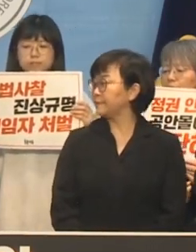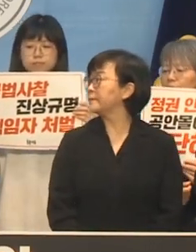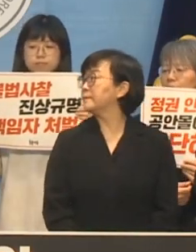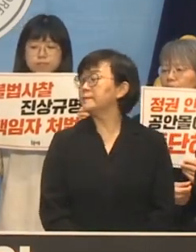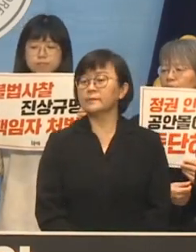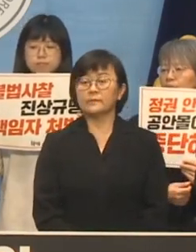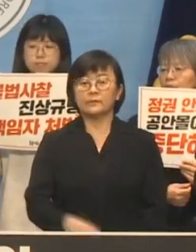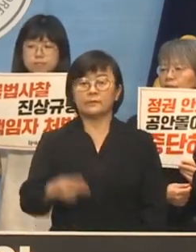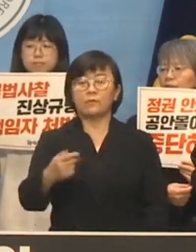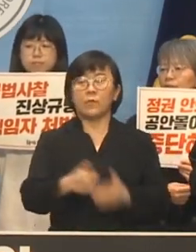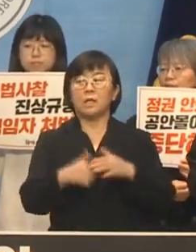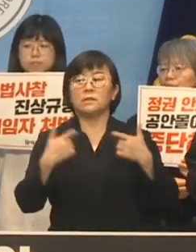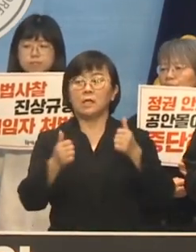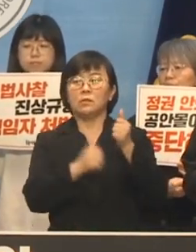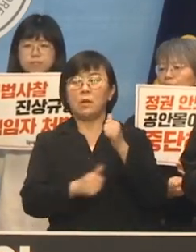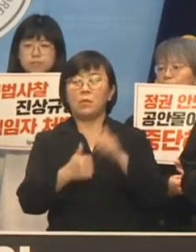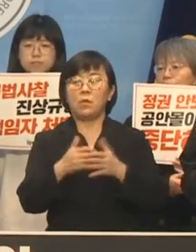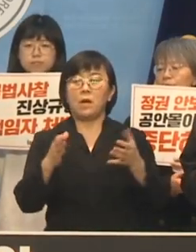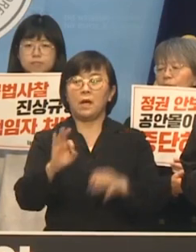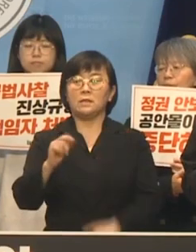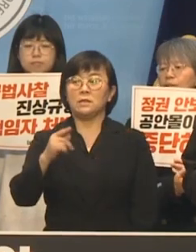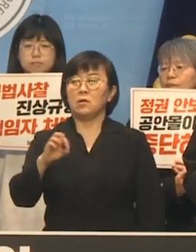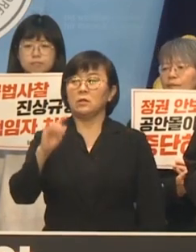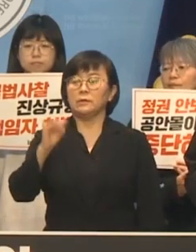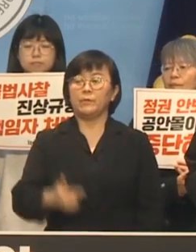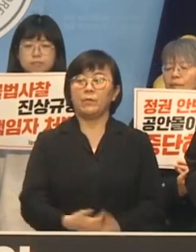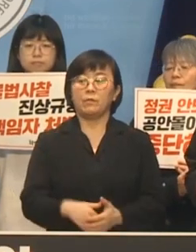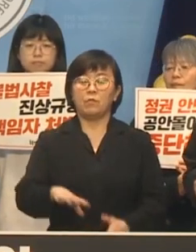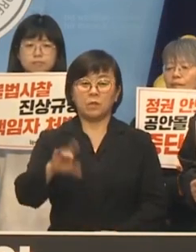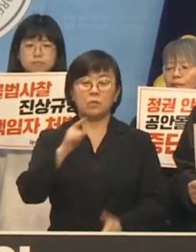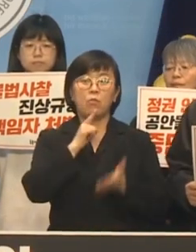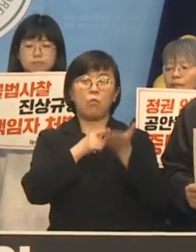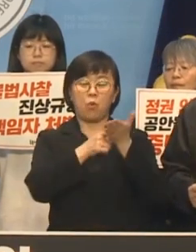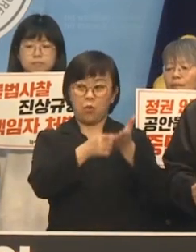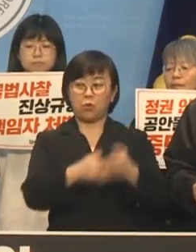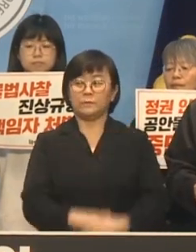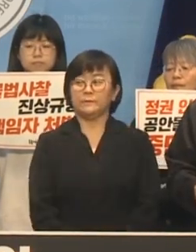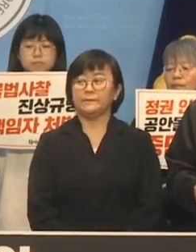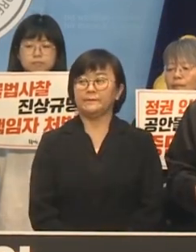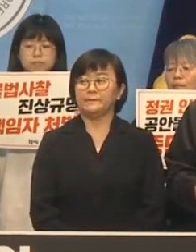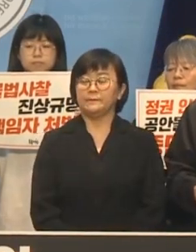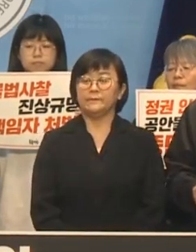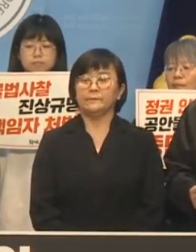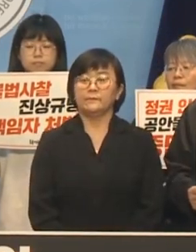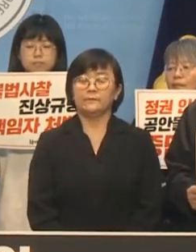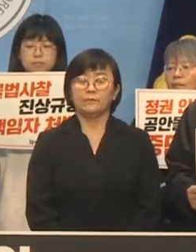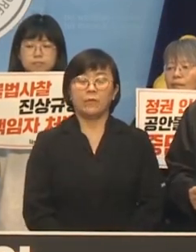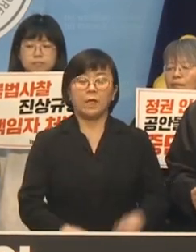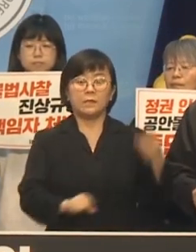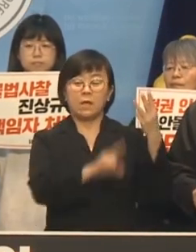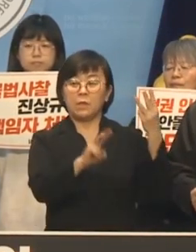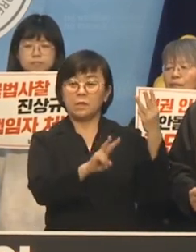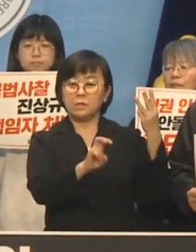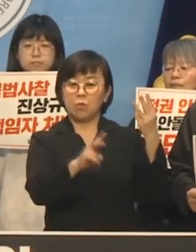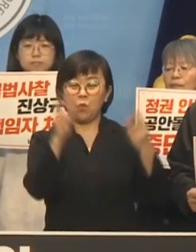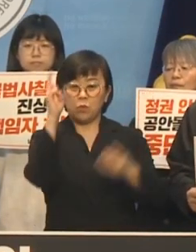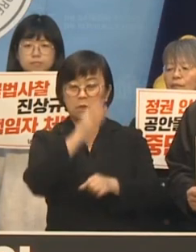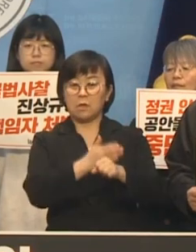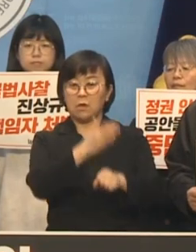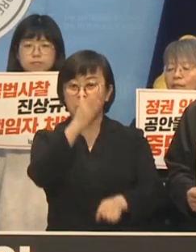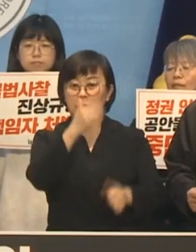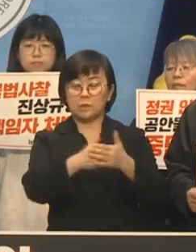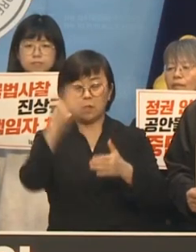네, 대진년 상임대표 안정은이라고 합니다. 먼저 보고부터 드리도록 하겠습니다. 3월 22일 오전